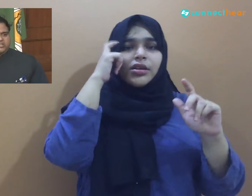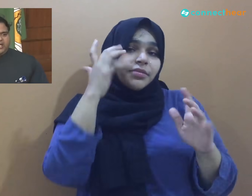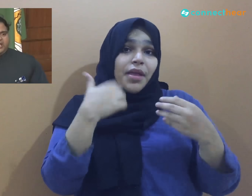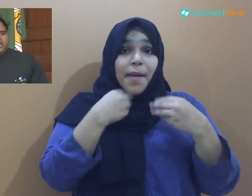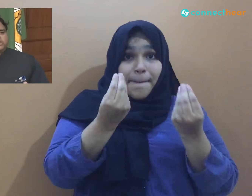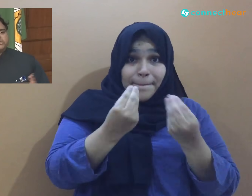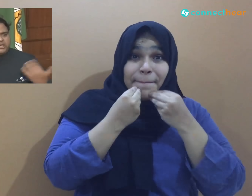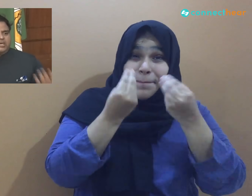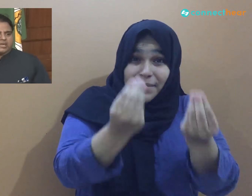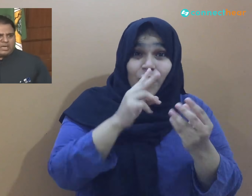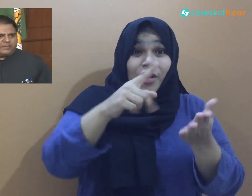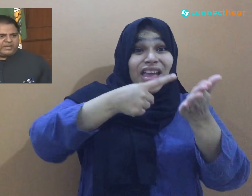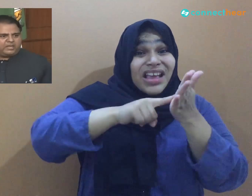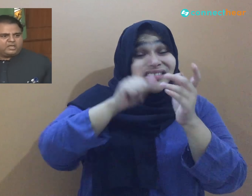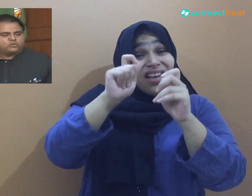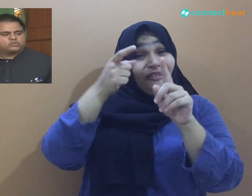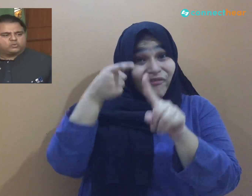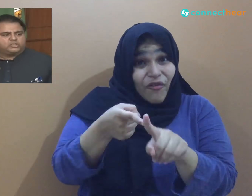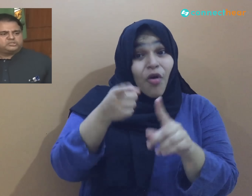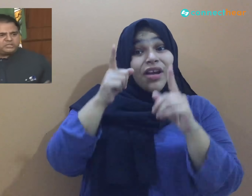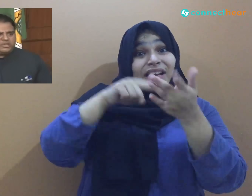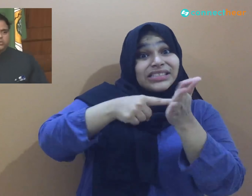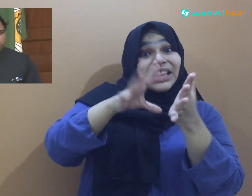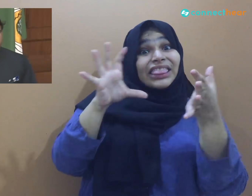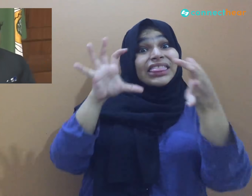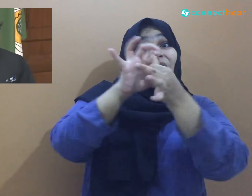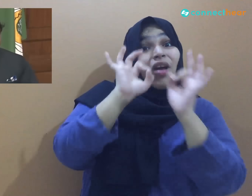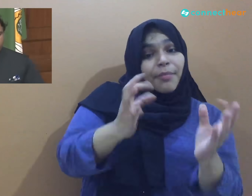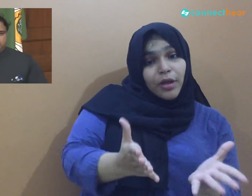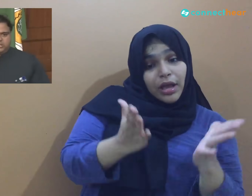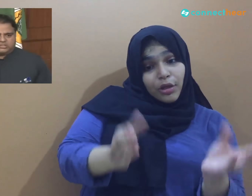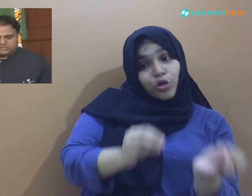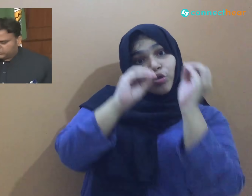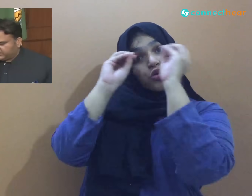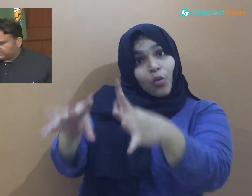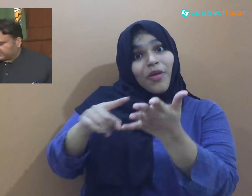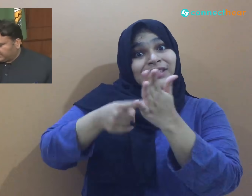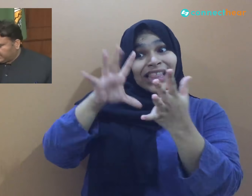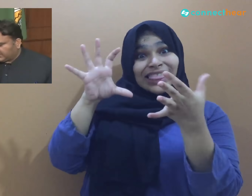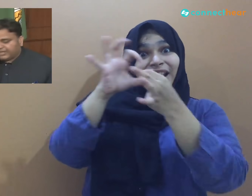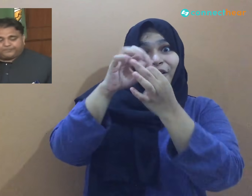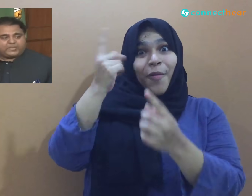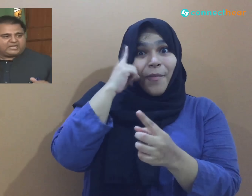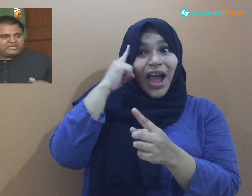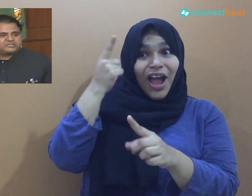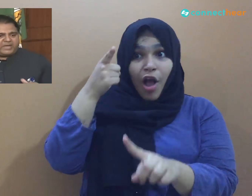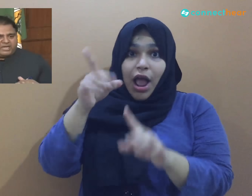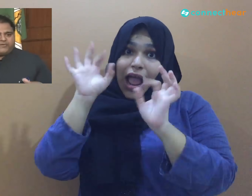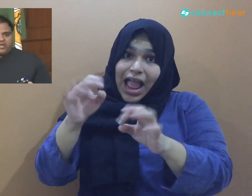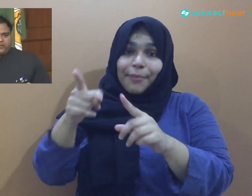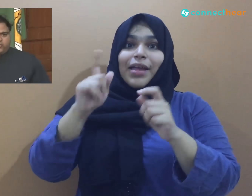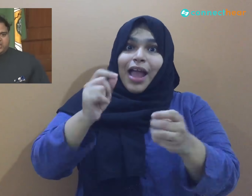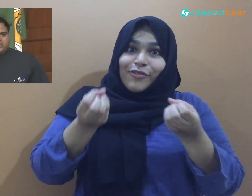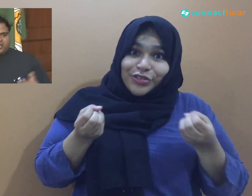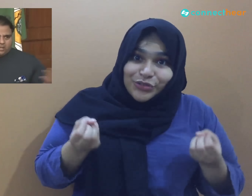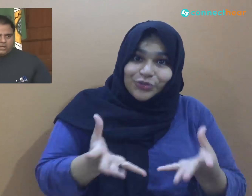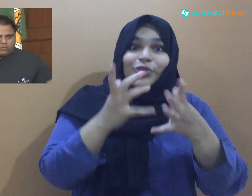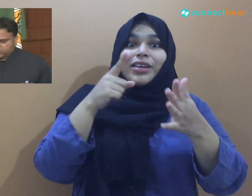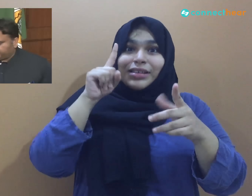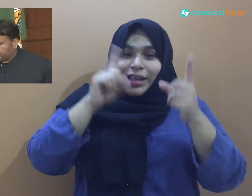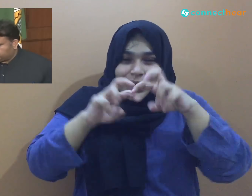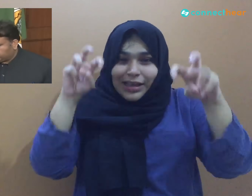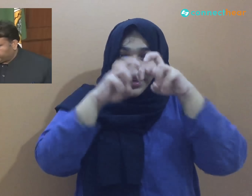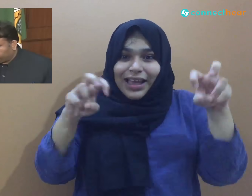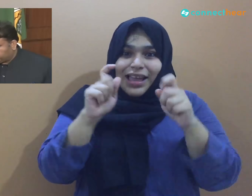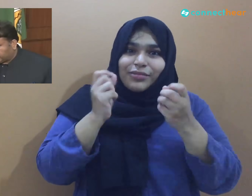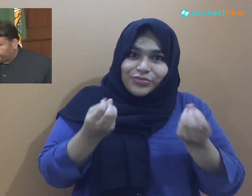ریکویسٹ یہ ہے کہ یہ انجینئرنگ کا کام ہے, تو اس کو انجینئرنگ کو دینا چاہیے کہ انجینئرز اس کو دیکھ سکیں کہ ایٹ لیسٹ پہلی ویٹنگ وہ کر سکیں, اس کے